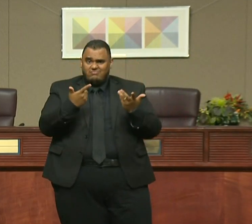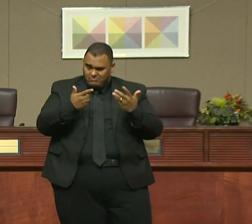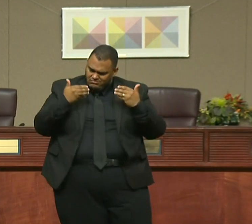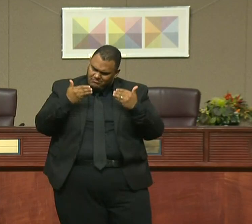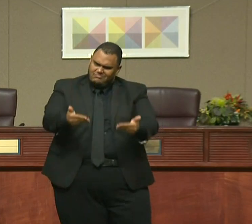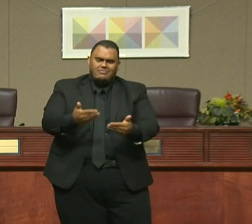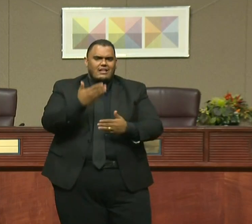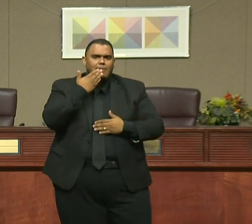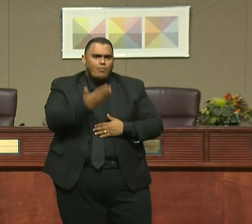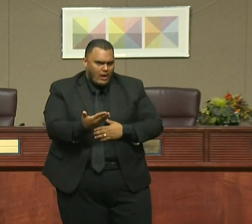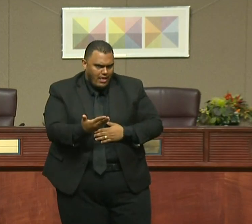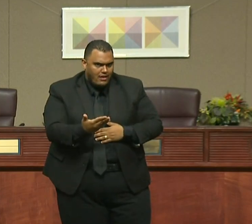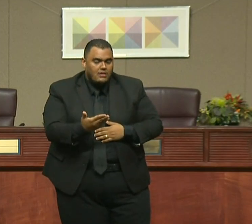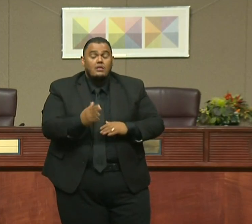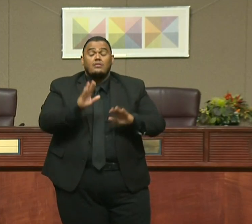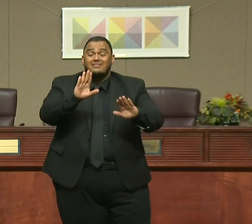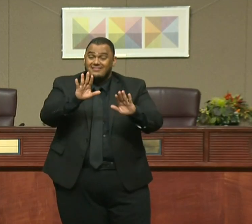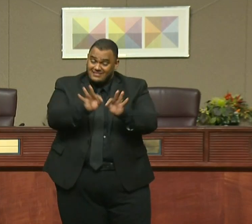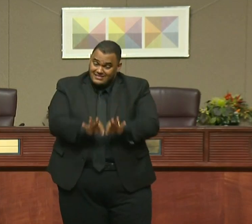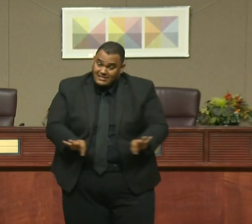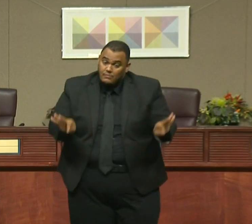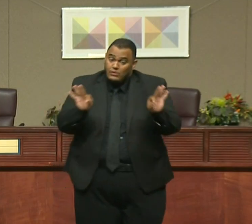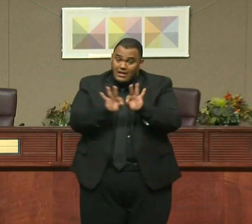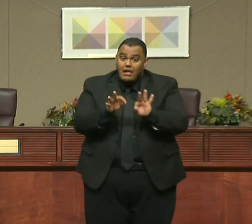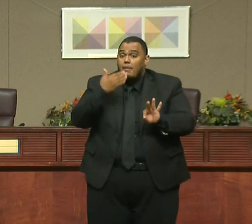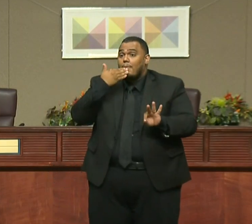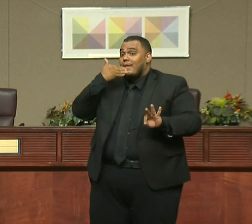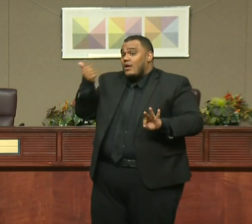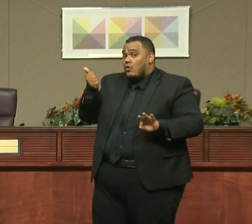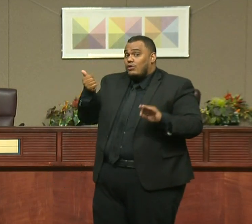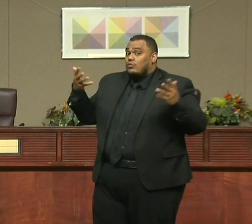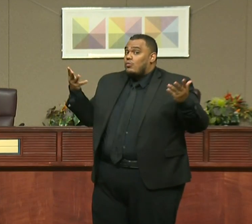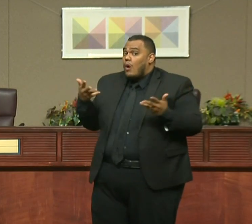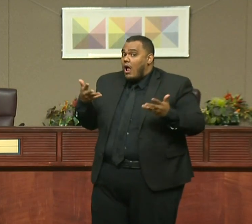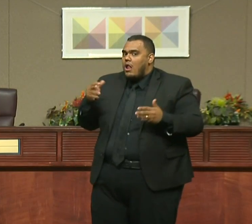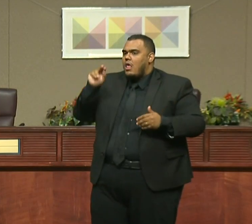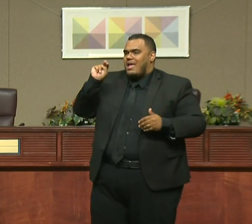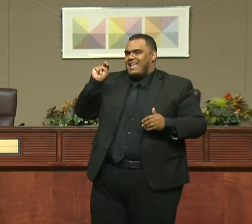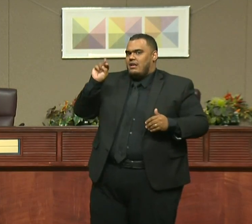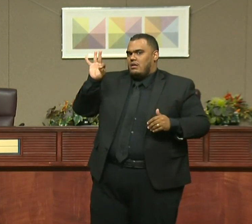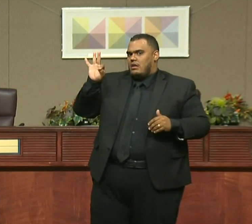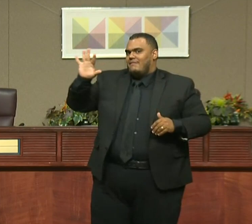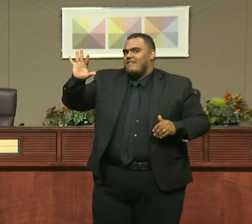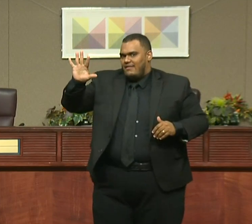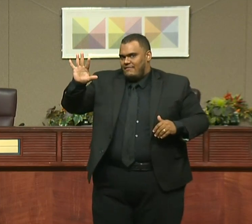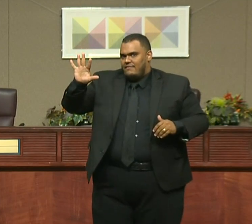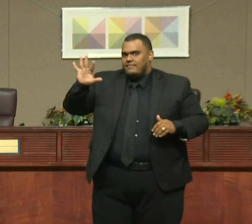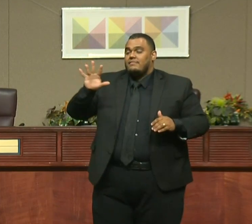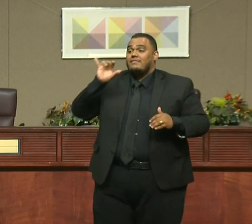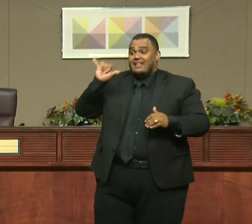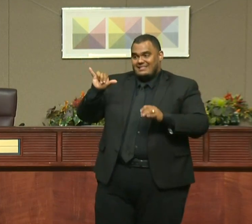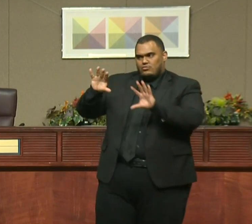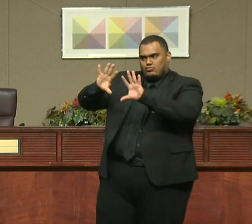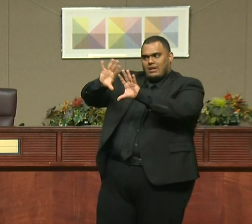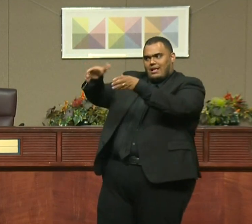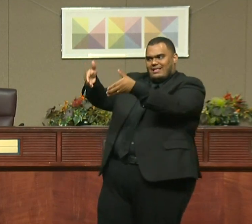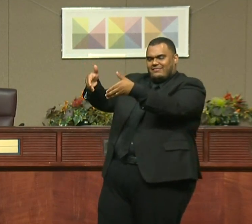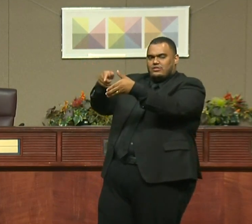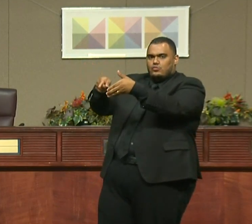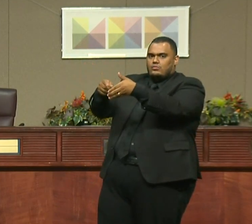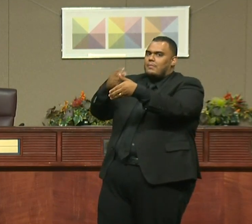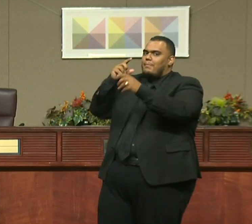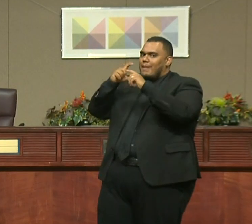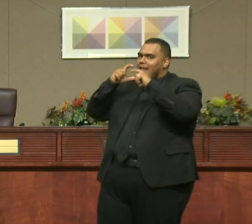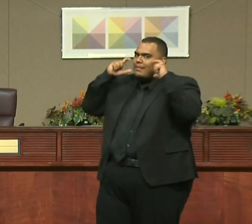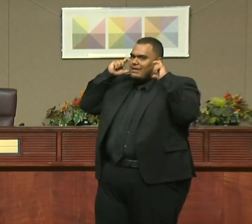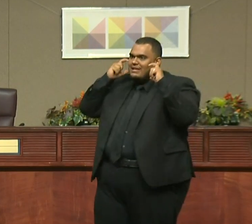Por supuesto que las mejores son las N95. Es una clasificación que hay para las máscaras. Pero